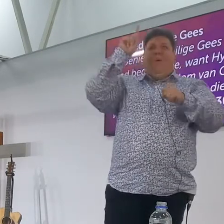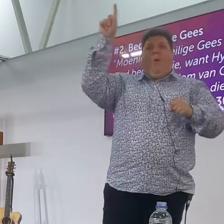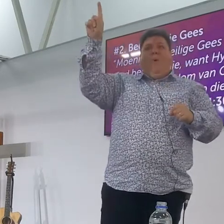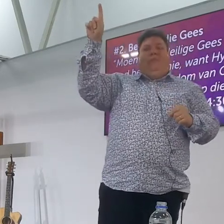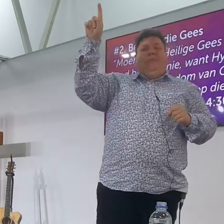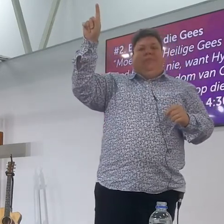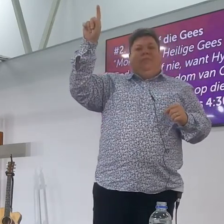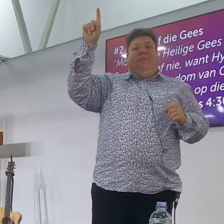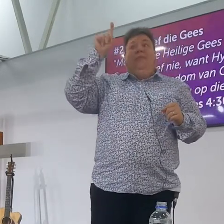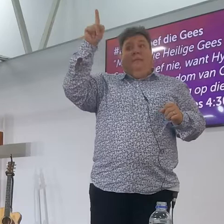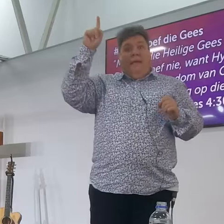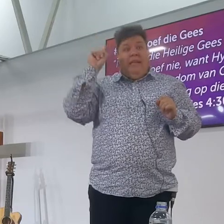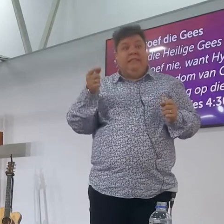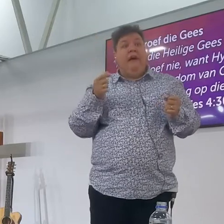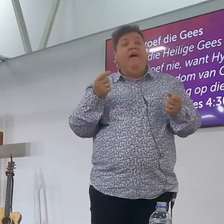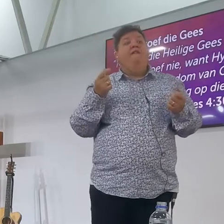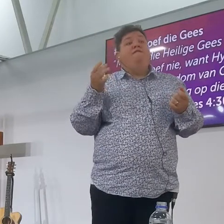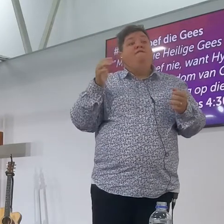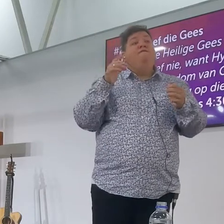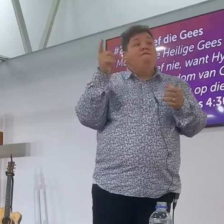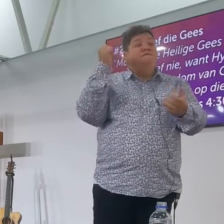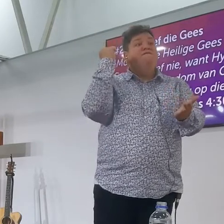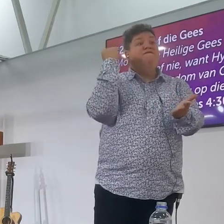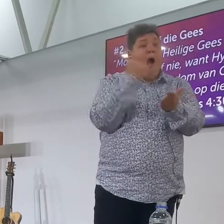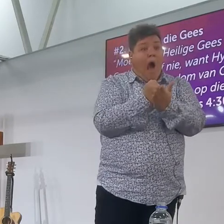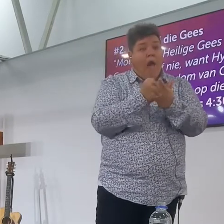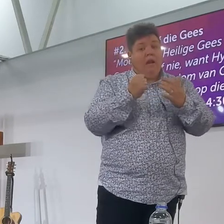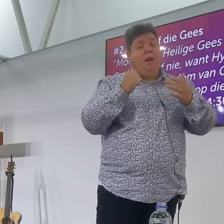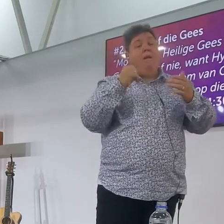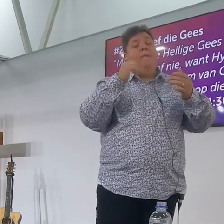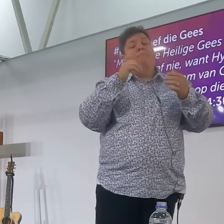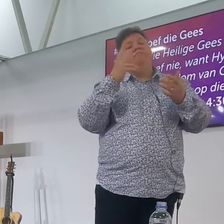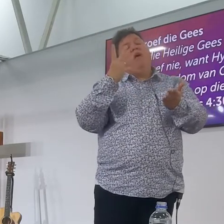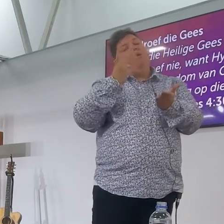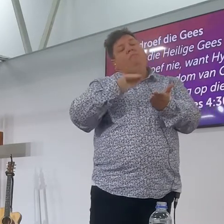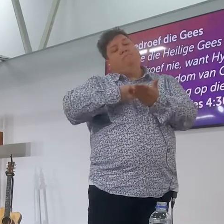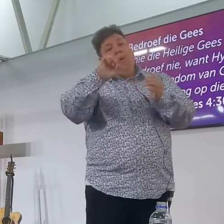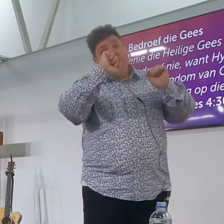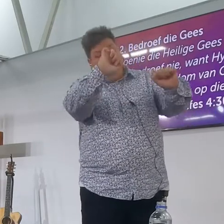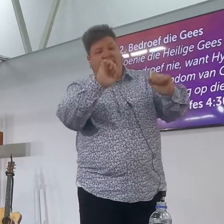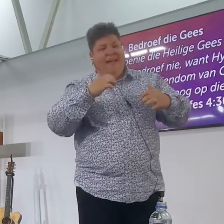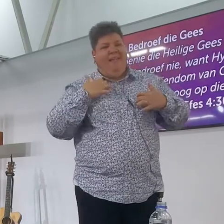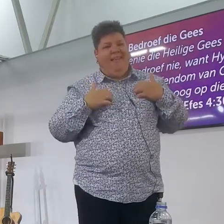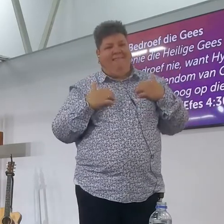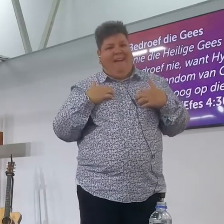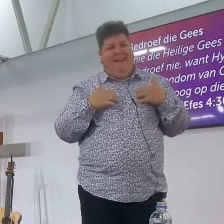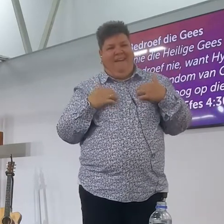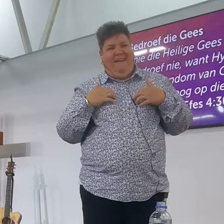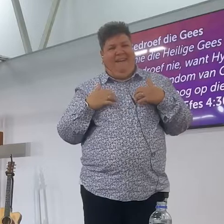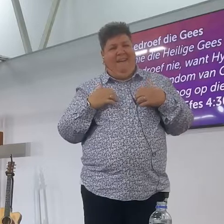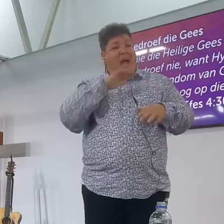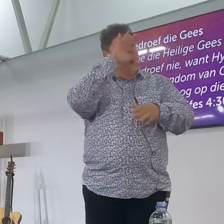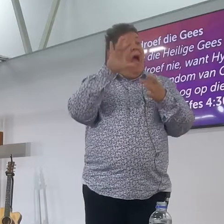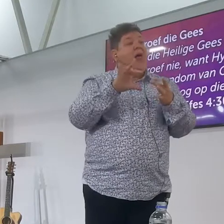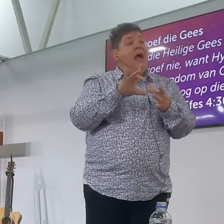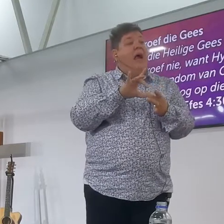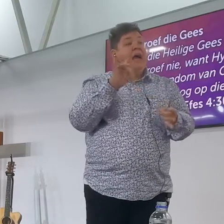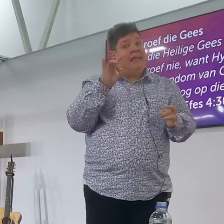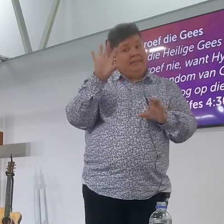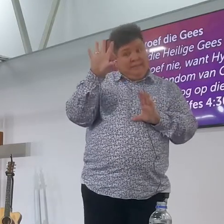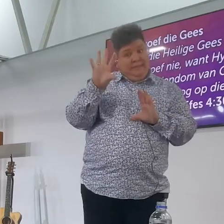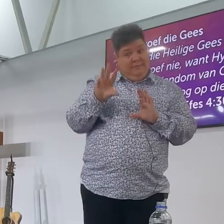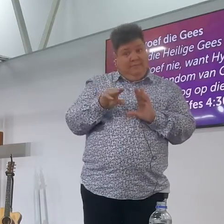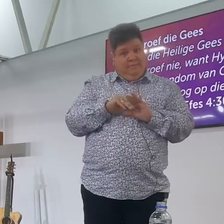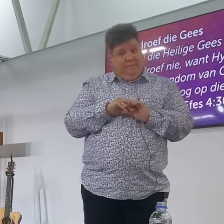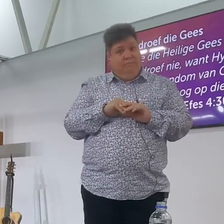want hy is die waarborg van julle redding." En snaaks om daai twee verband hou. En dit kan wees dat ek in my lewe die Heilige Gees bedroef deurdat ek